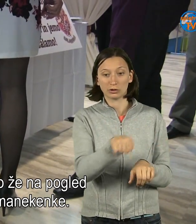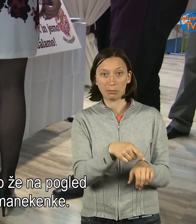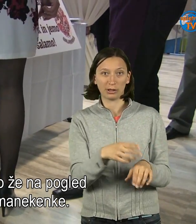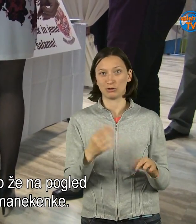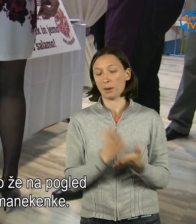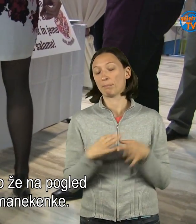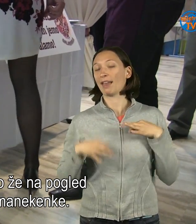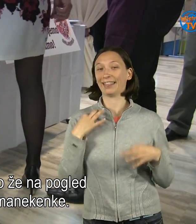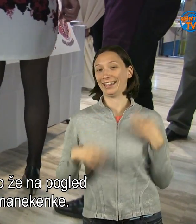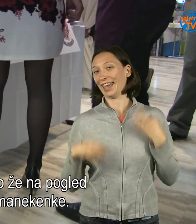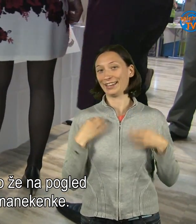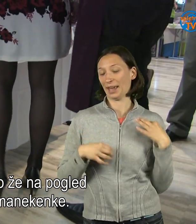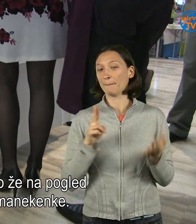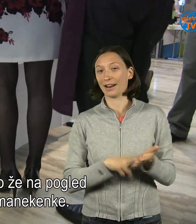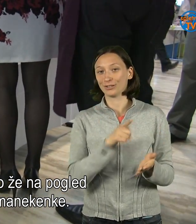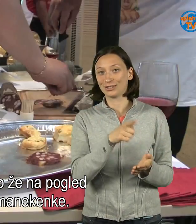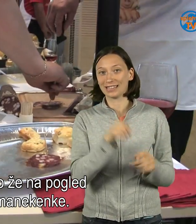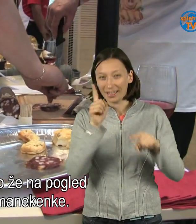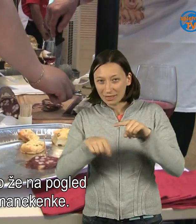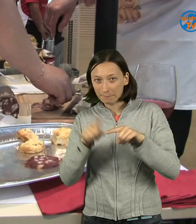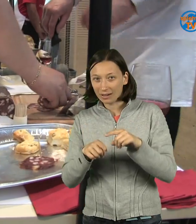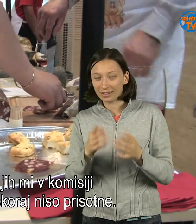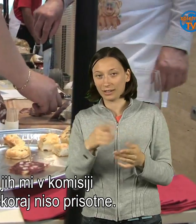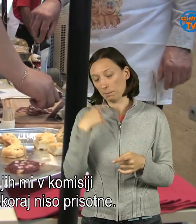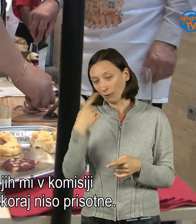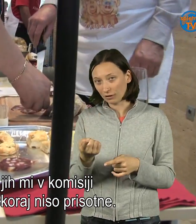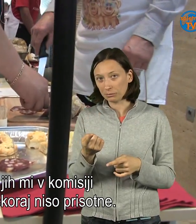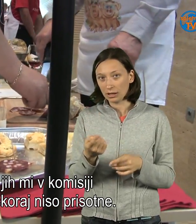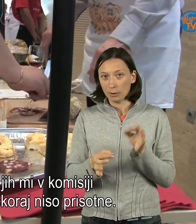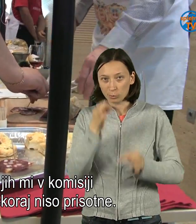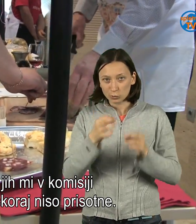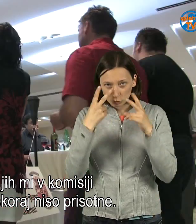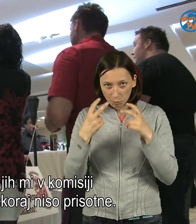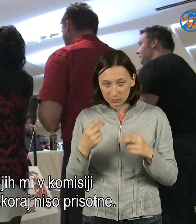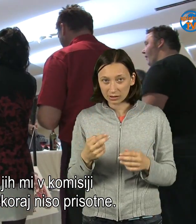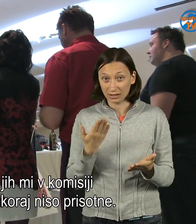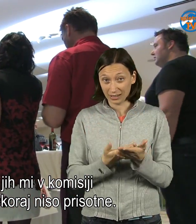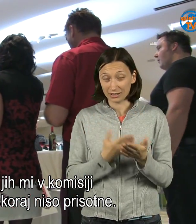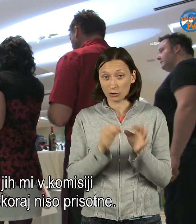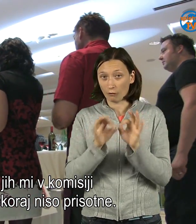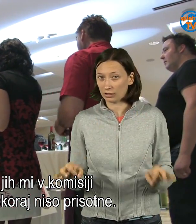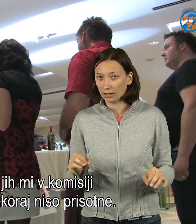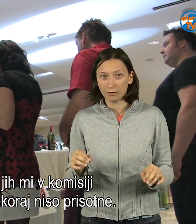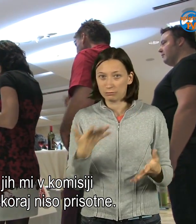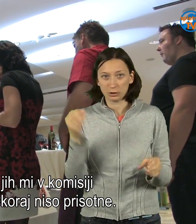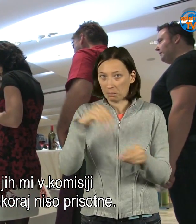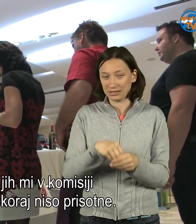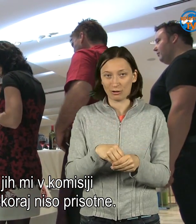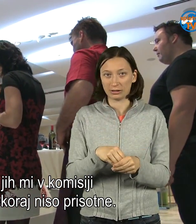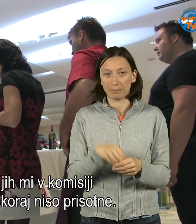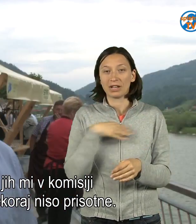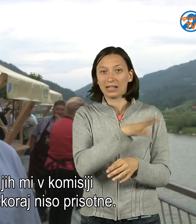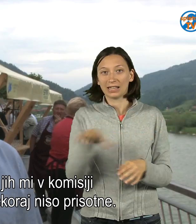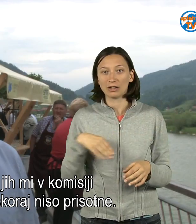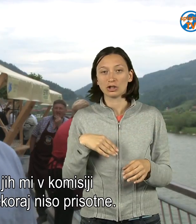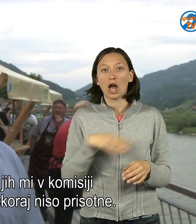Salame so na pogled že manekenke prave, ne? To je tiste napake, ki jih že navajamo in moramo poiskati, dejansko so v finalu,